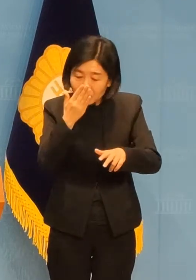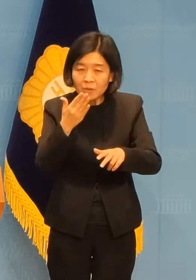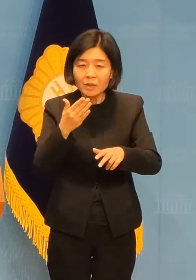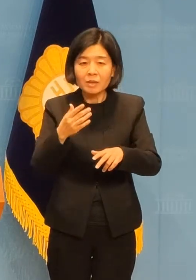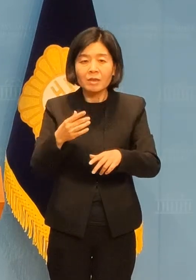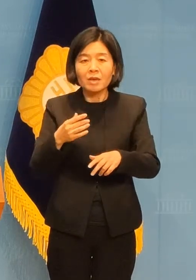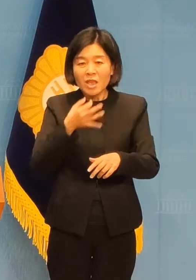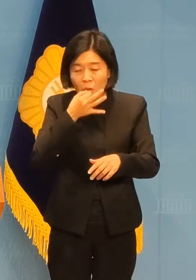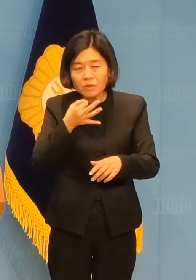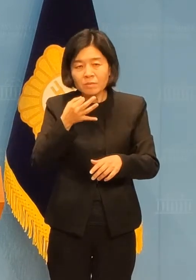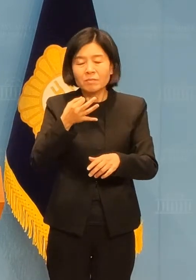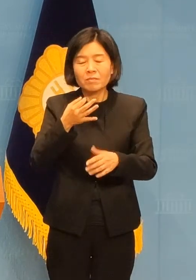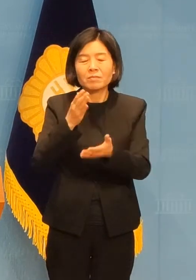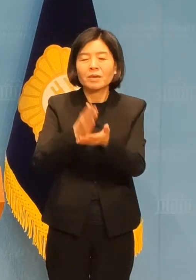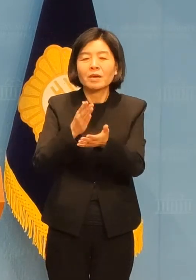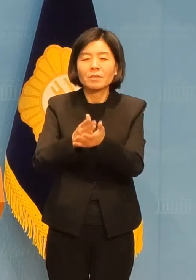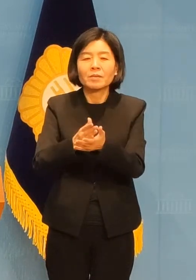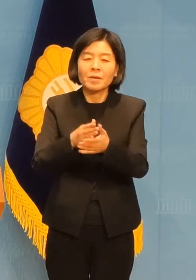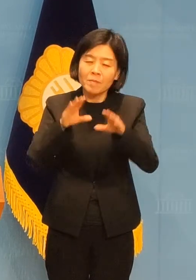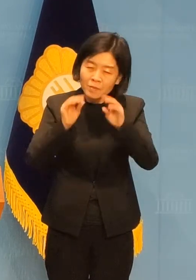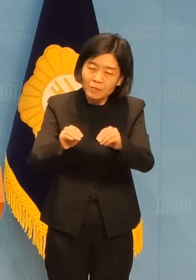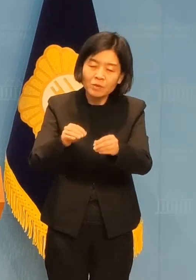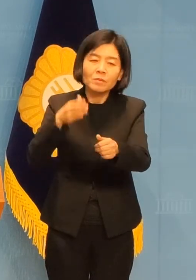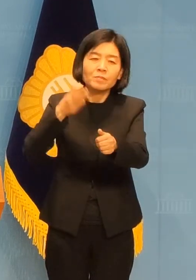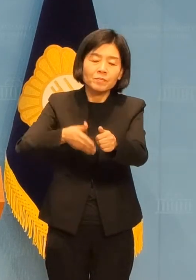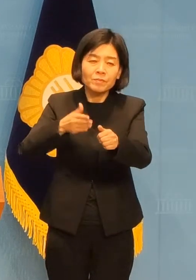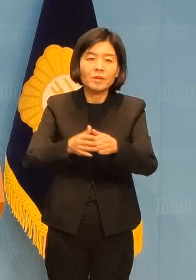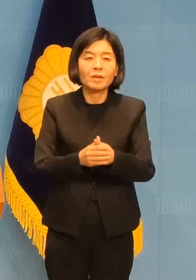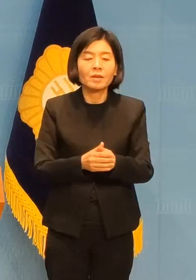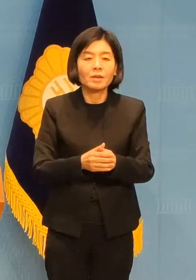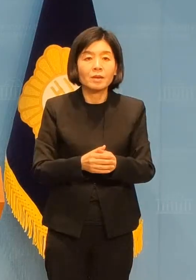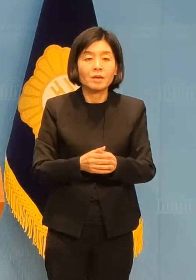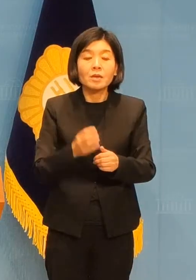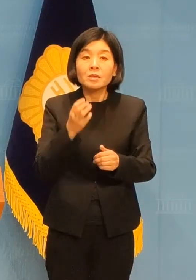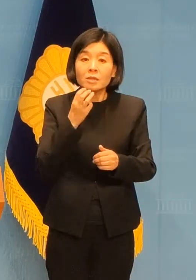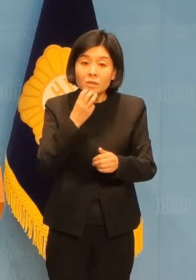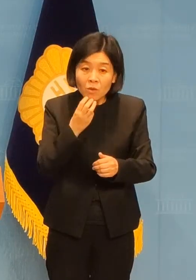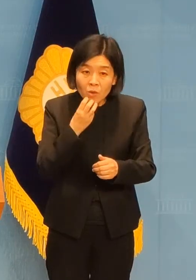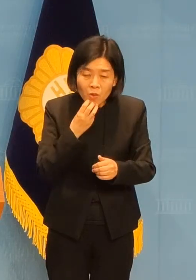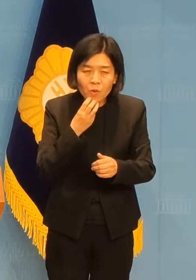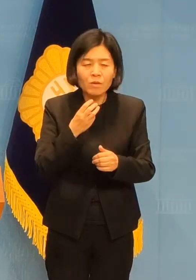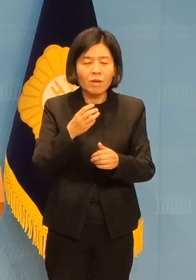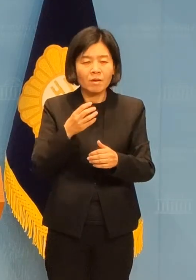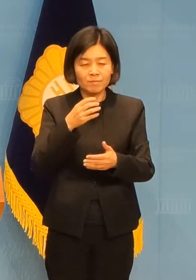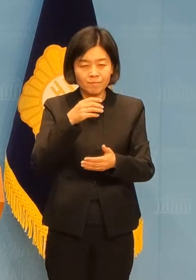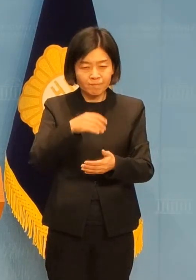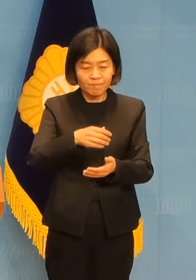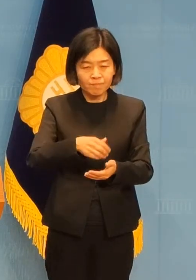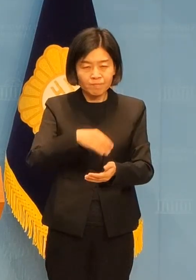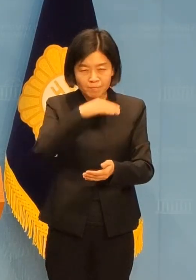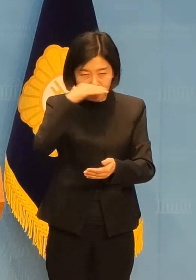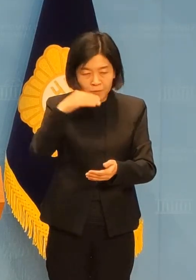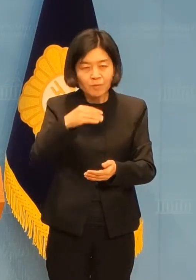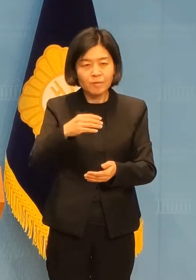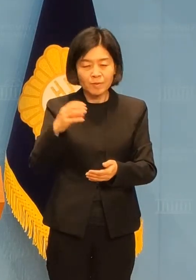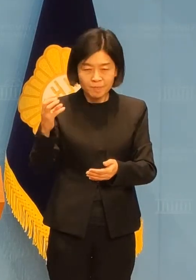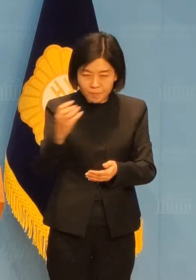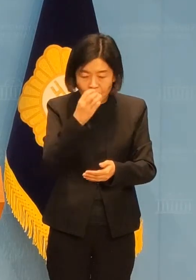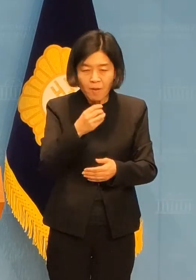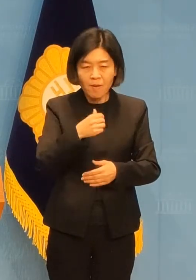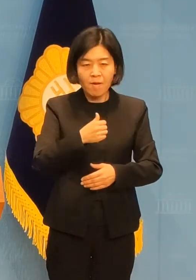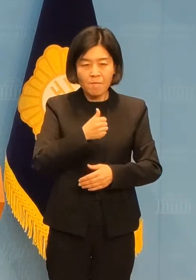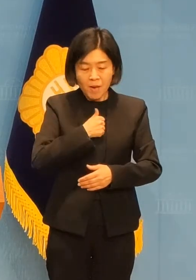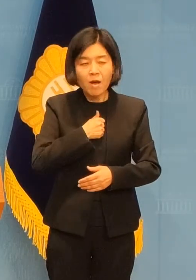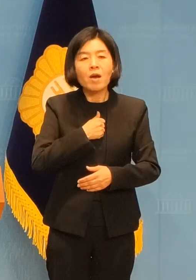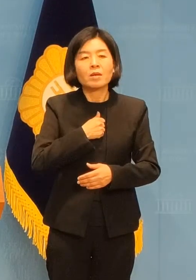주시게 해주시길 진심으로 바라마지 않습니다. 이것이 서울의 품격을 지키는 길이자 대한민국의 문화를